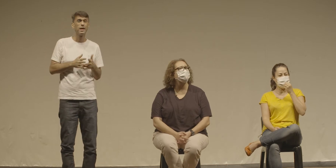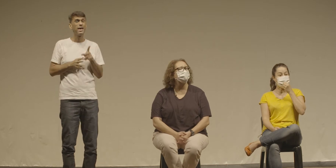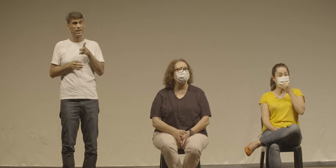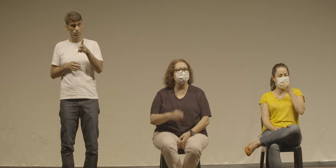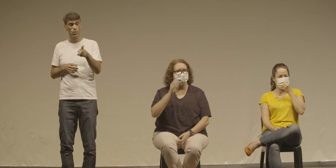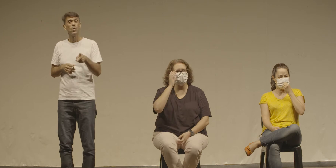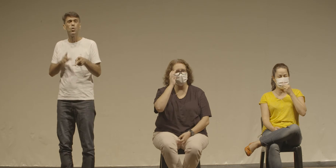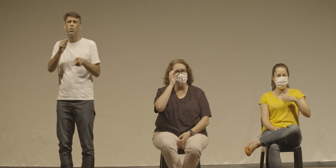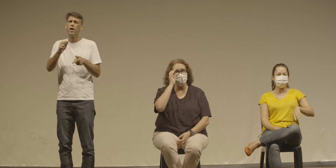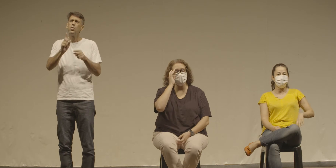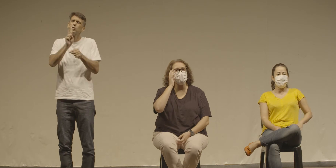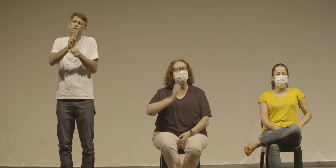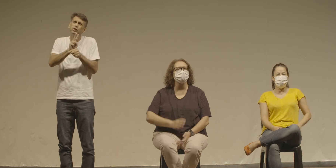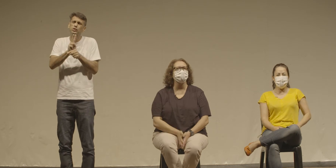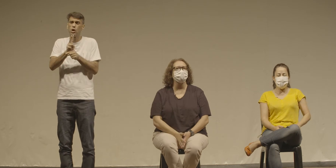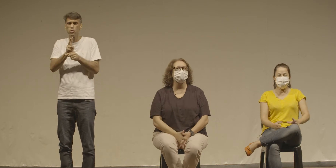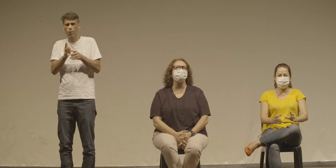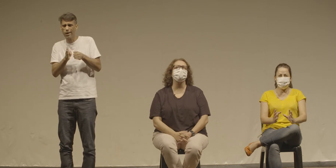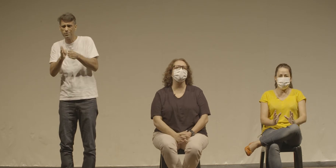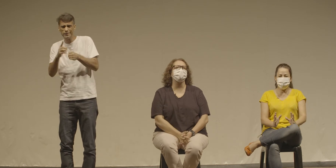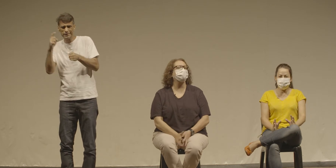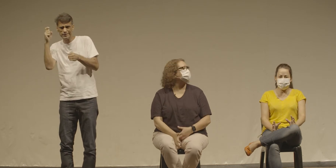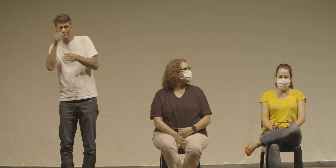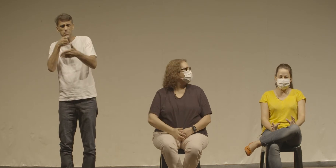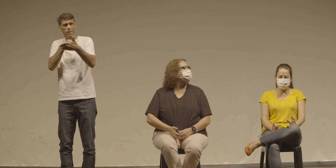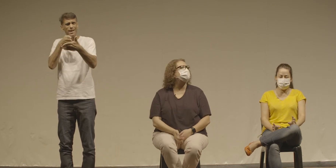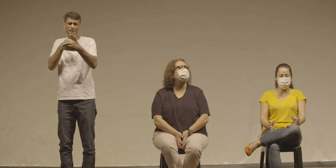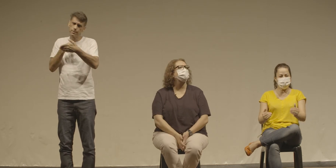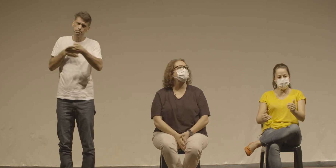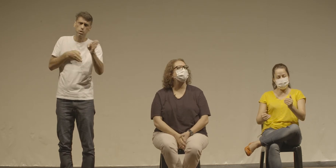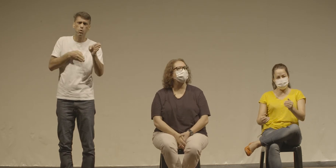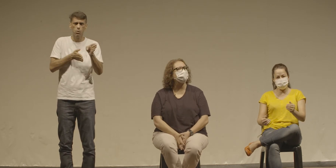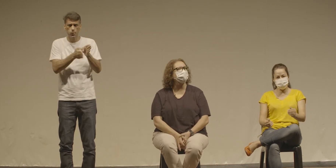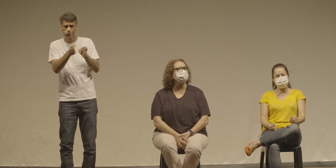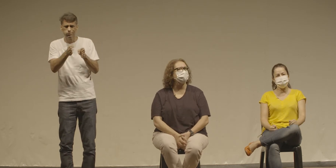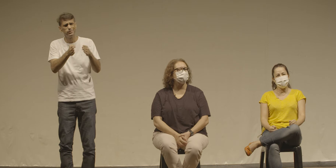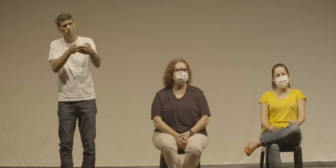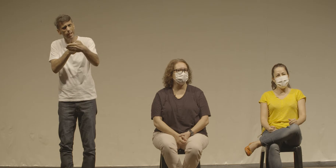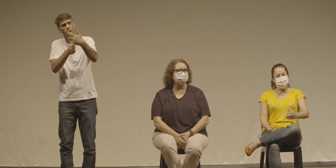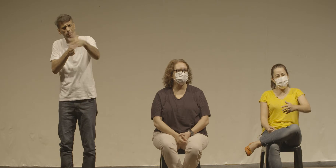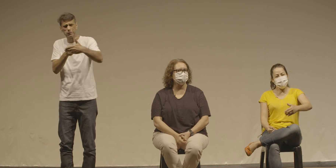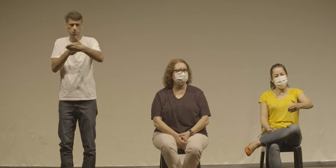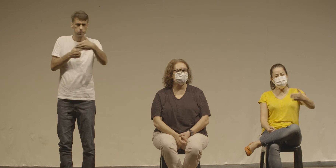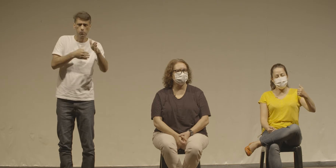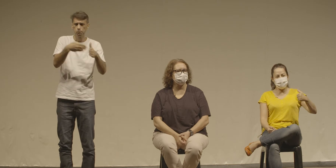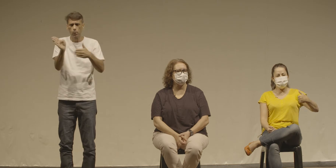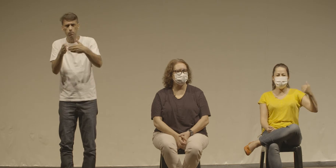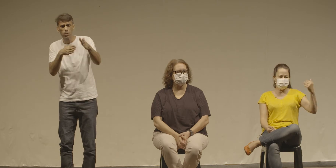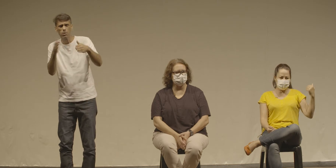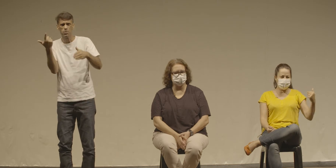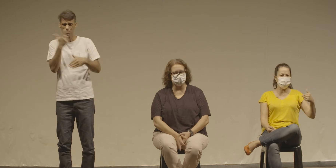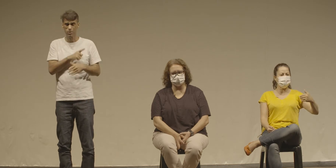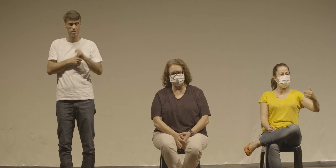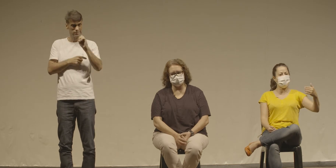vieram abrindo o caminho, né? Porque se a gente pensar como mulher hoje, se essas mulheres,